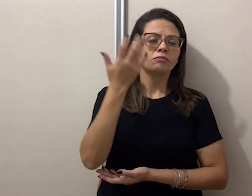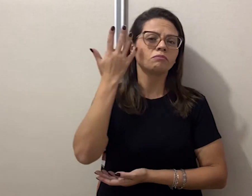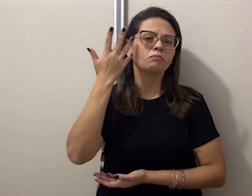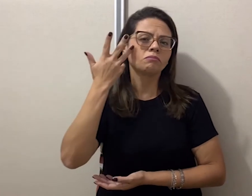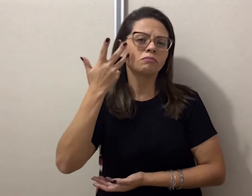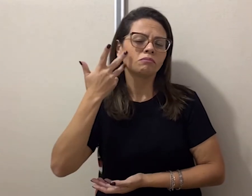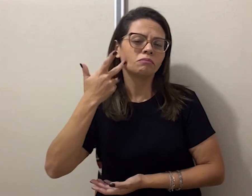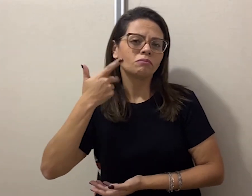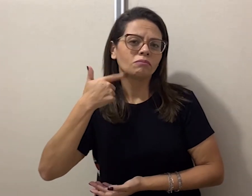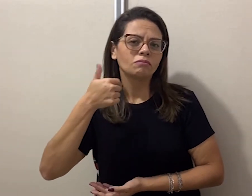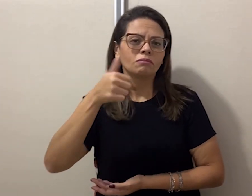6 dias.